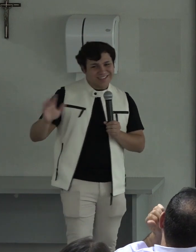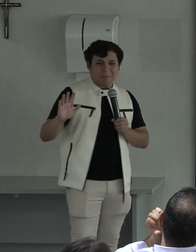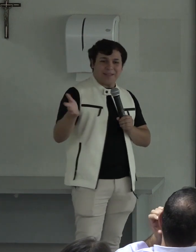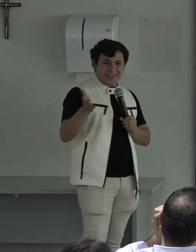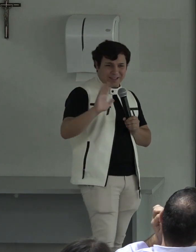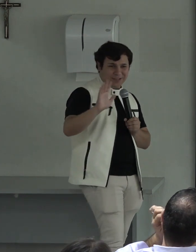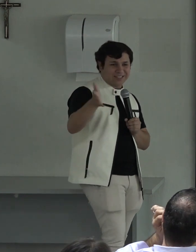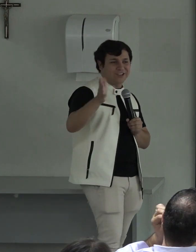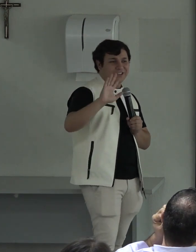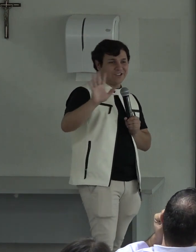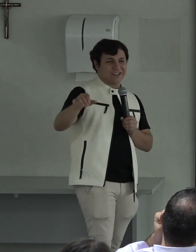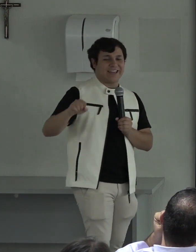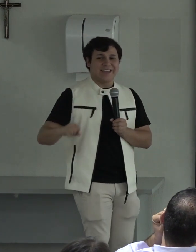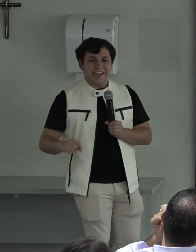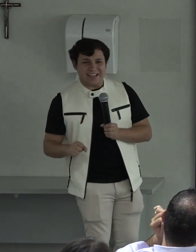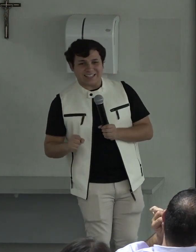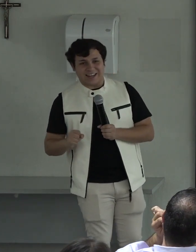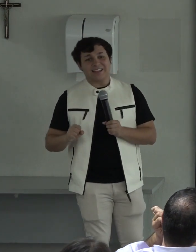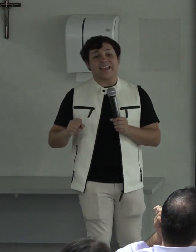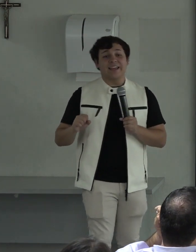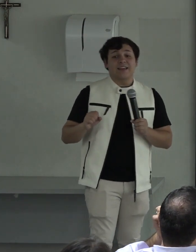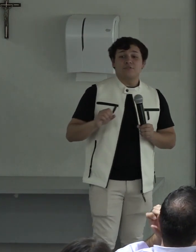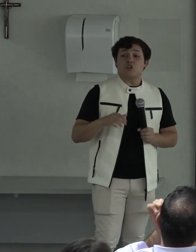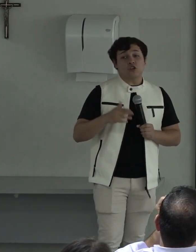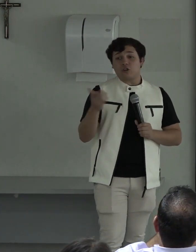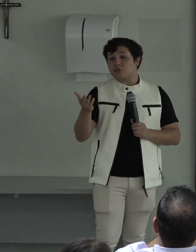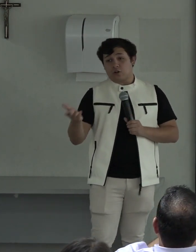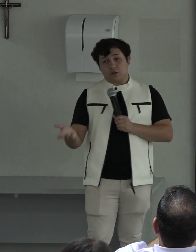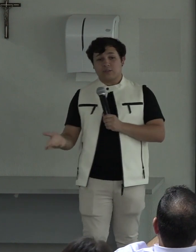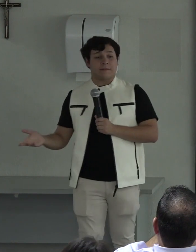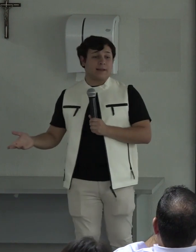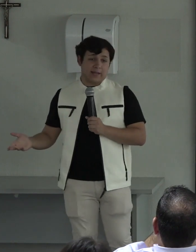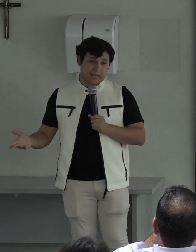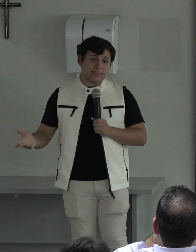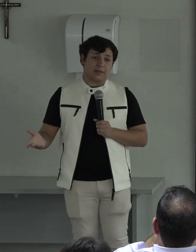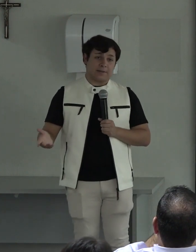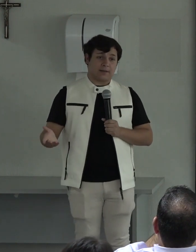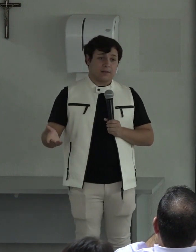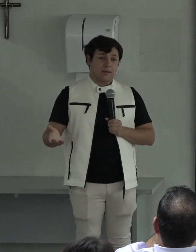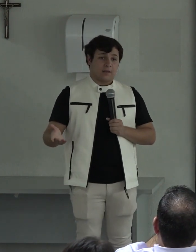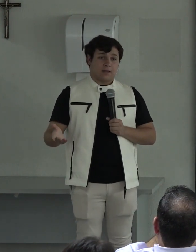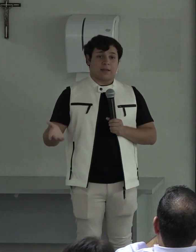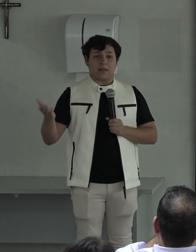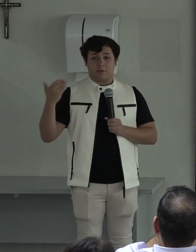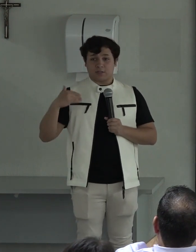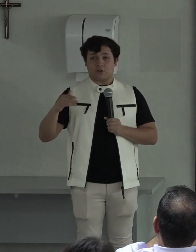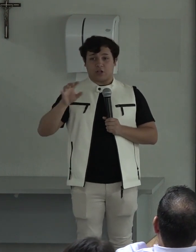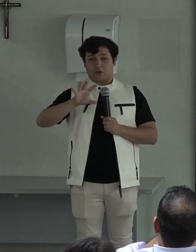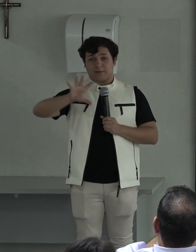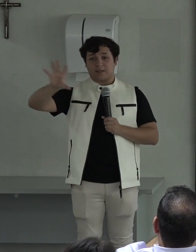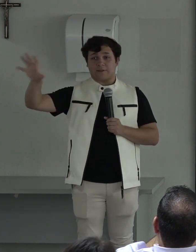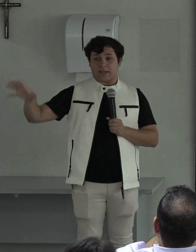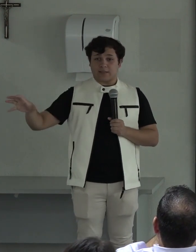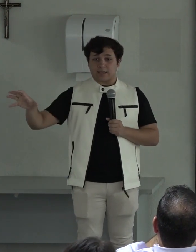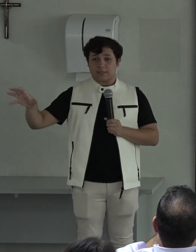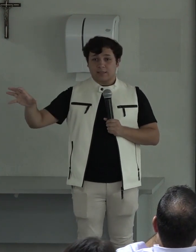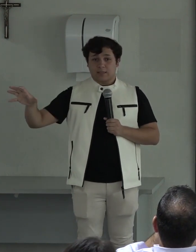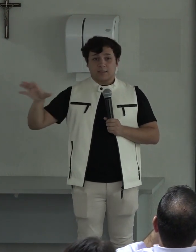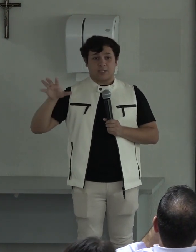Depende de la educación. Ok, excelente. No todos los sordos saben leer y escribir. Quedamos, son idiomas diferentes. Si yo